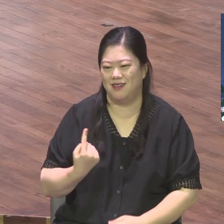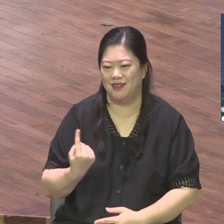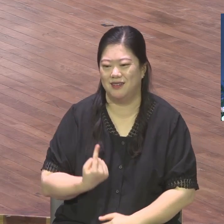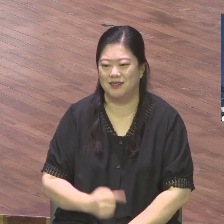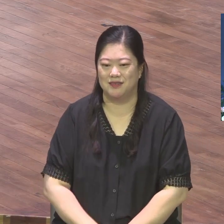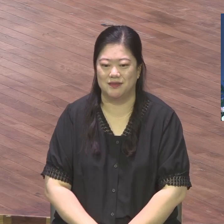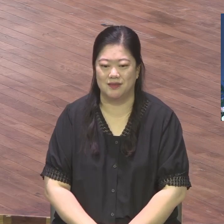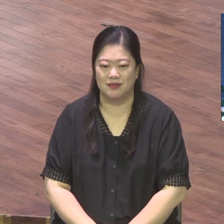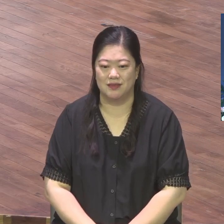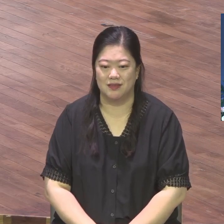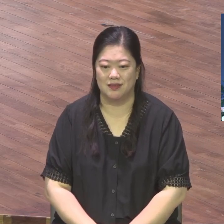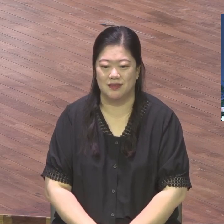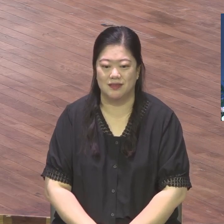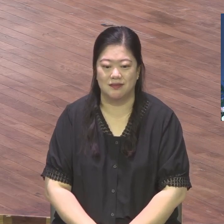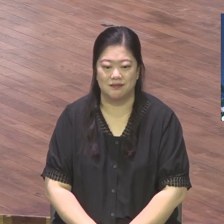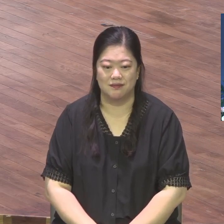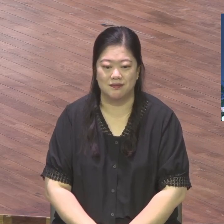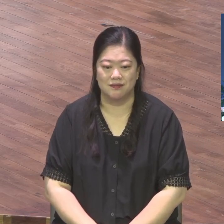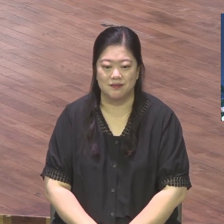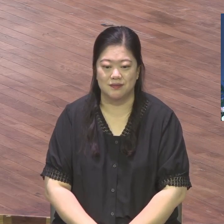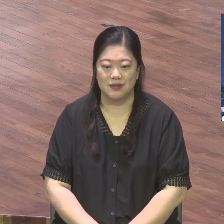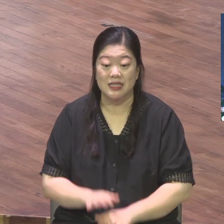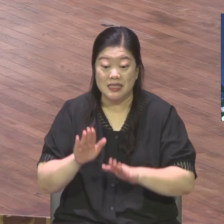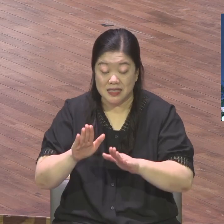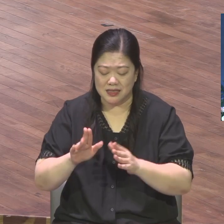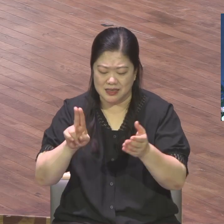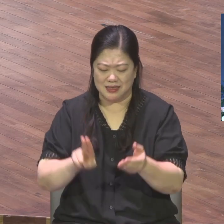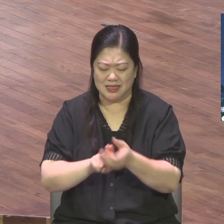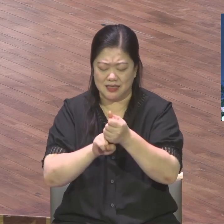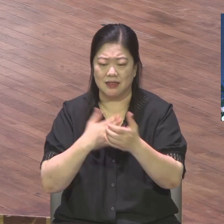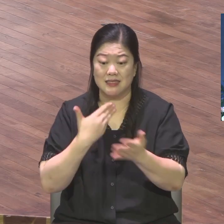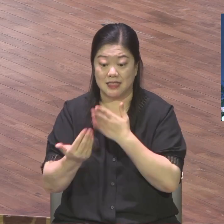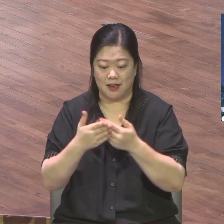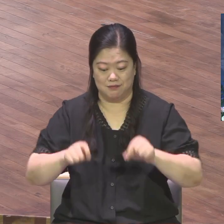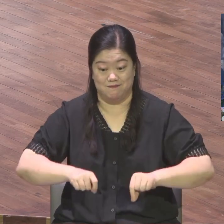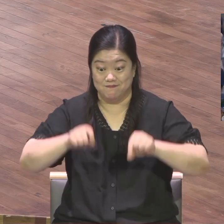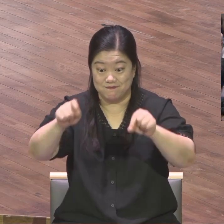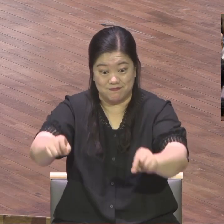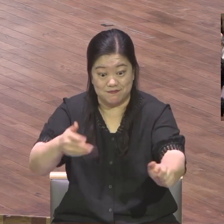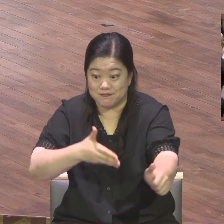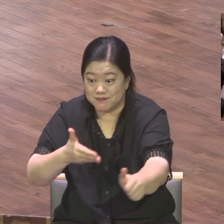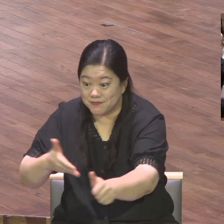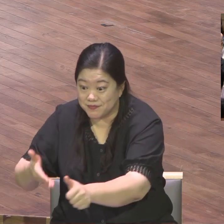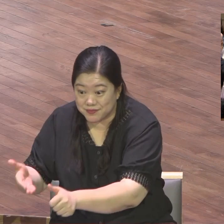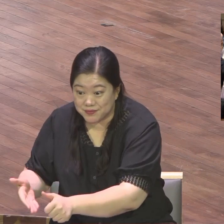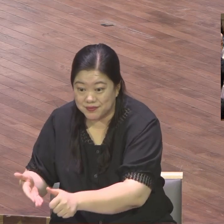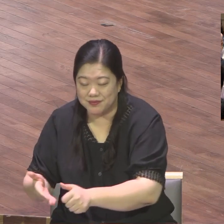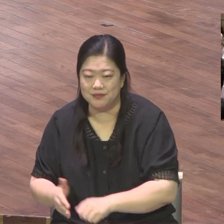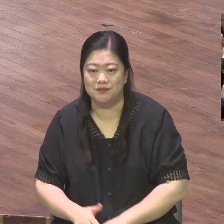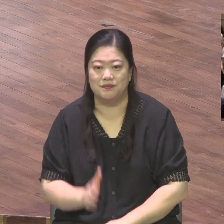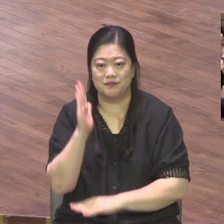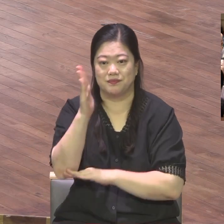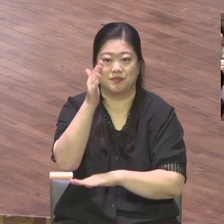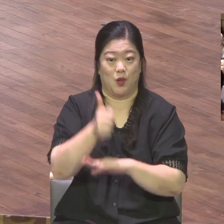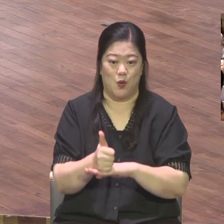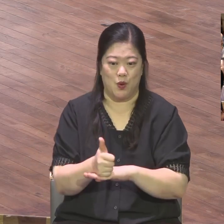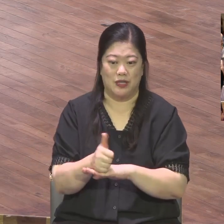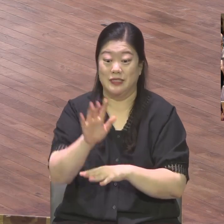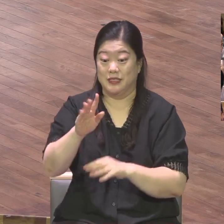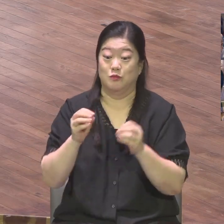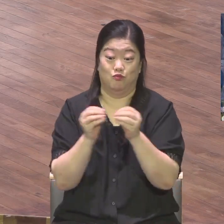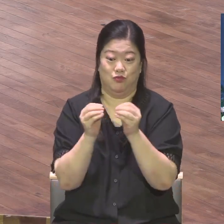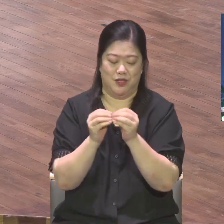이런 현장 변화의 주역으로서는 영계 모든 성도를 다 되시기를 주님으로 축복합니다. 결론입니다. 이런 말이